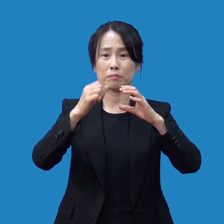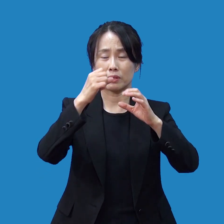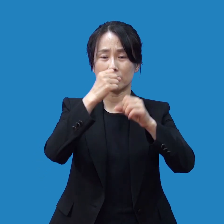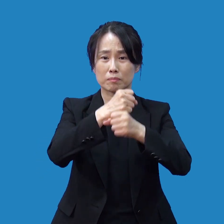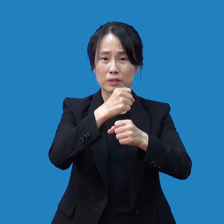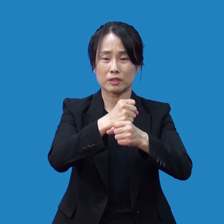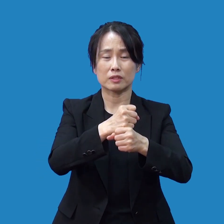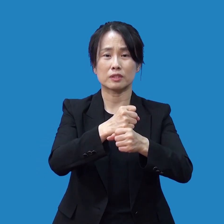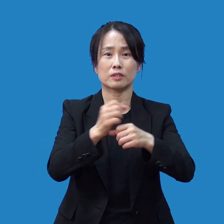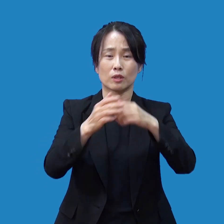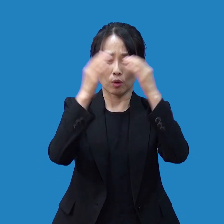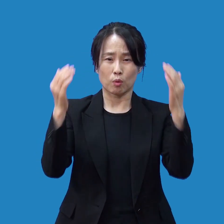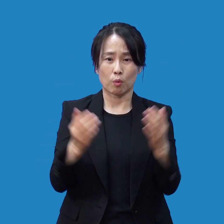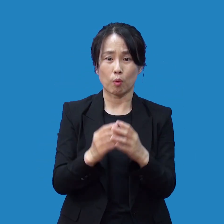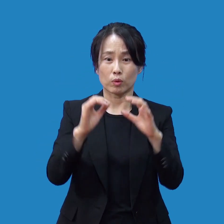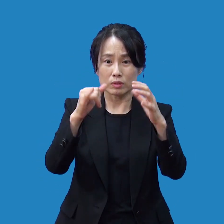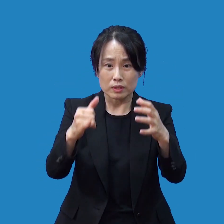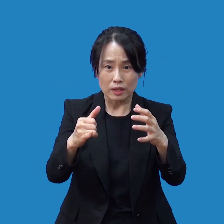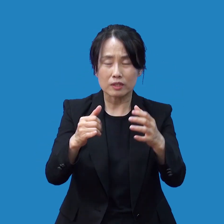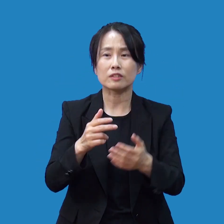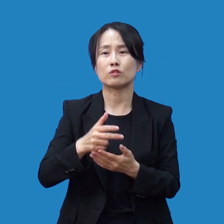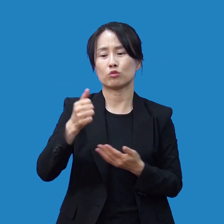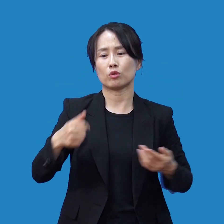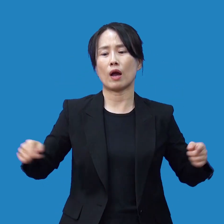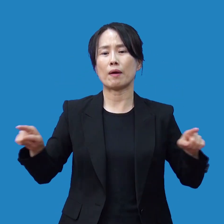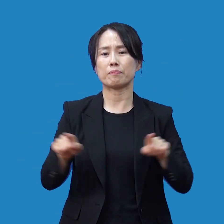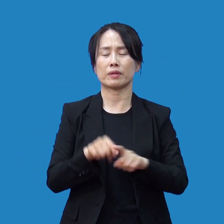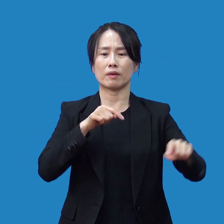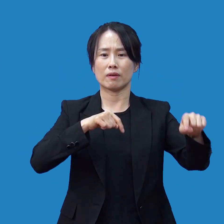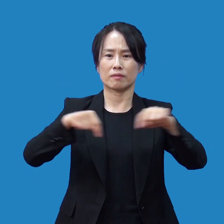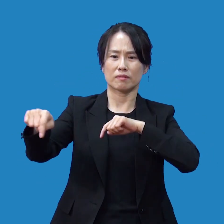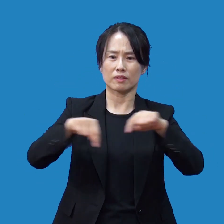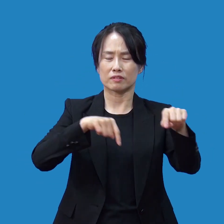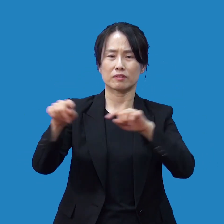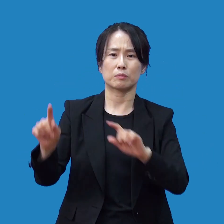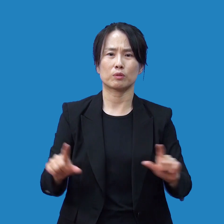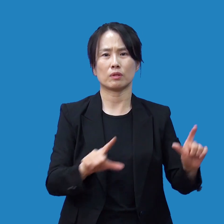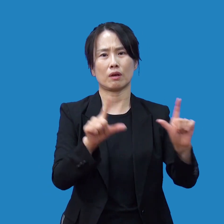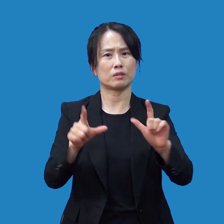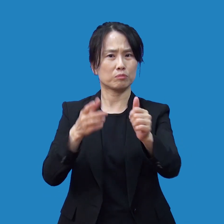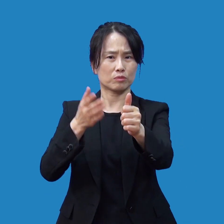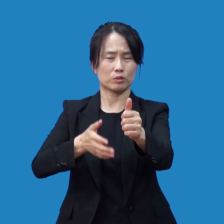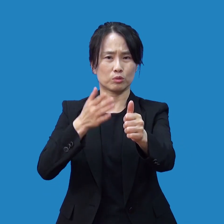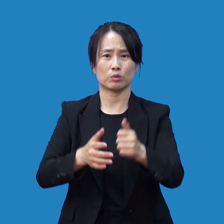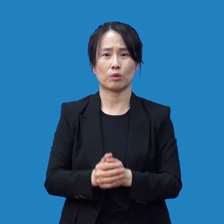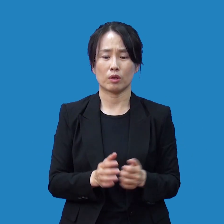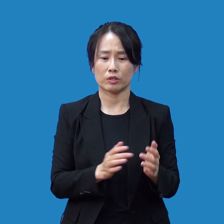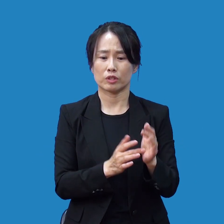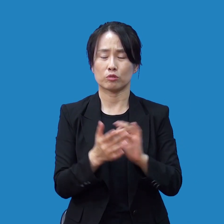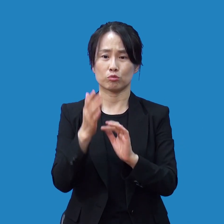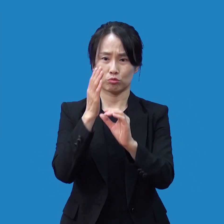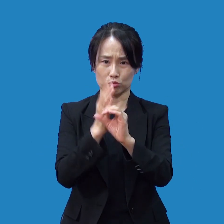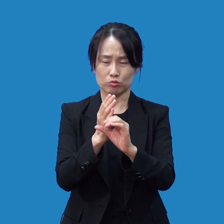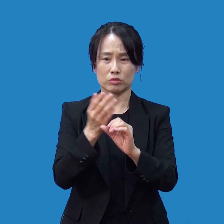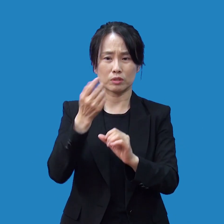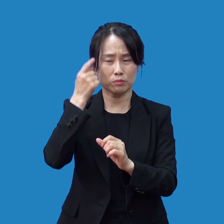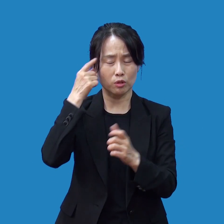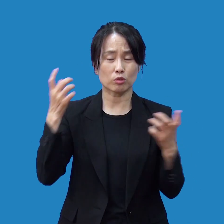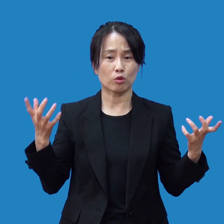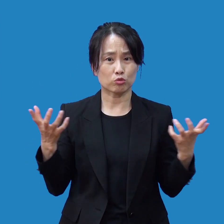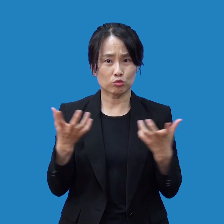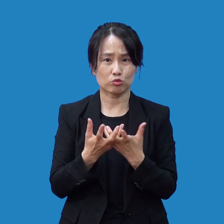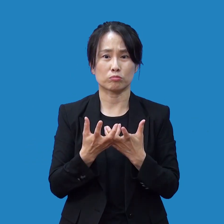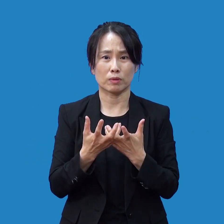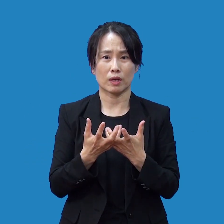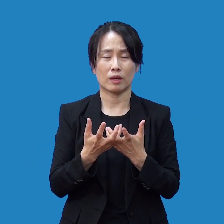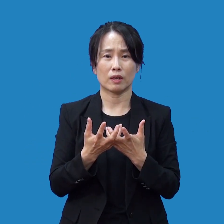함께 다스리는 자로 세상 속으로 더 뻗어가시기를 바랍니다. 예수 중심 성령 충만으로 그리스도의